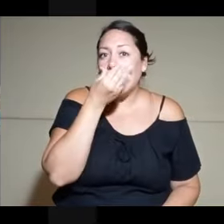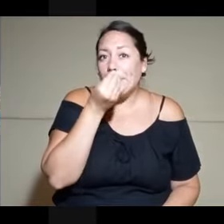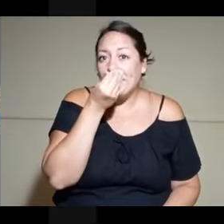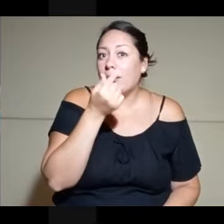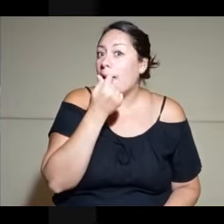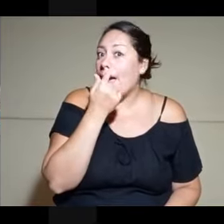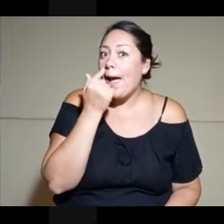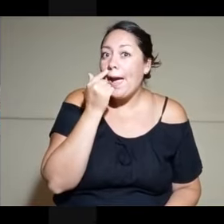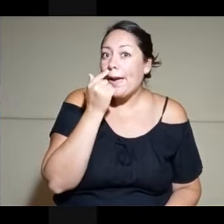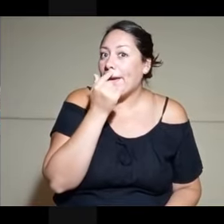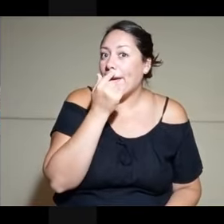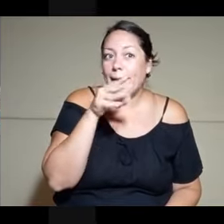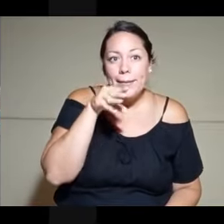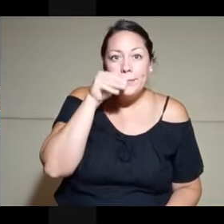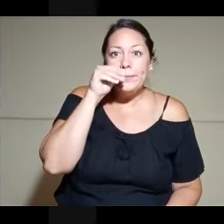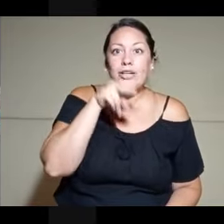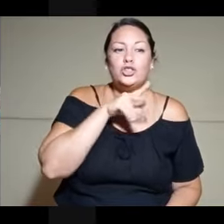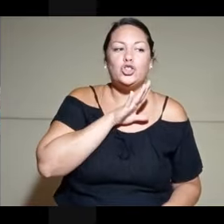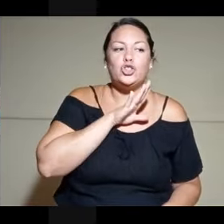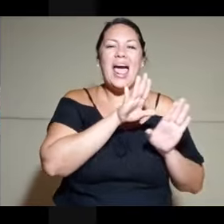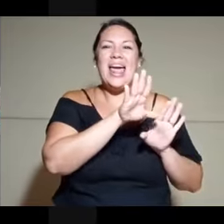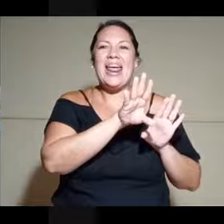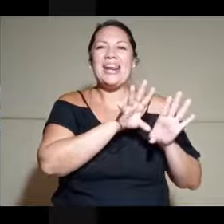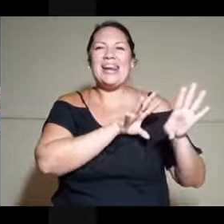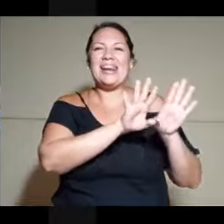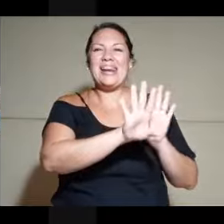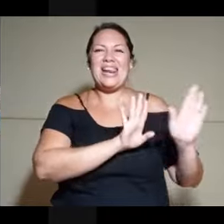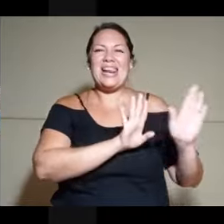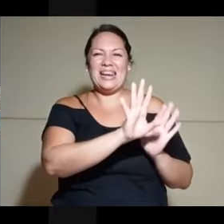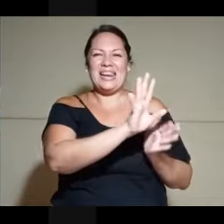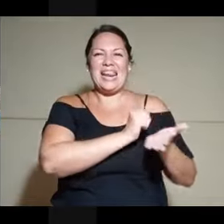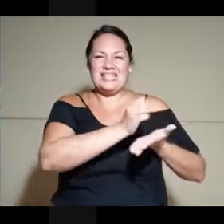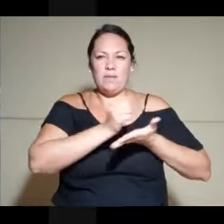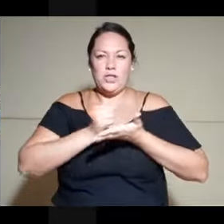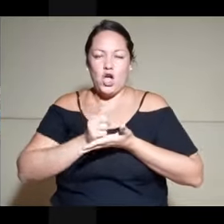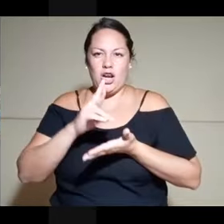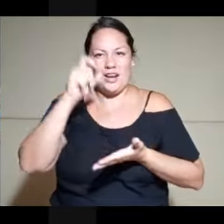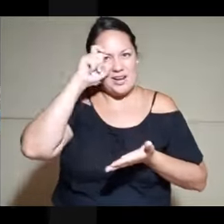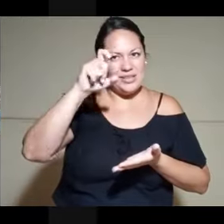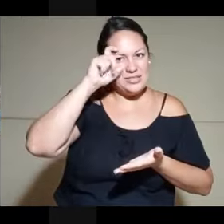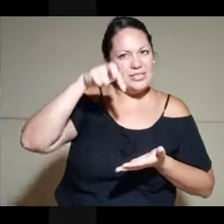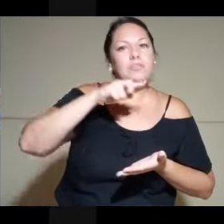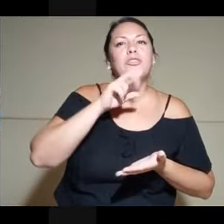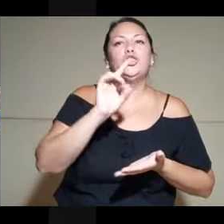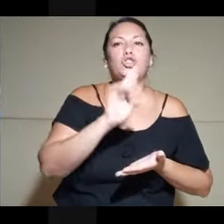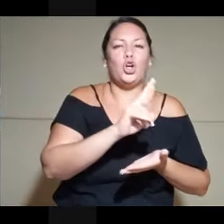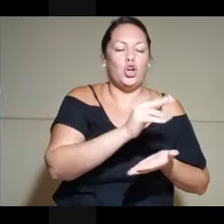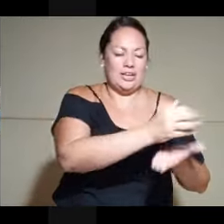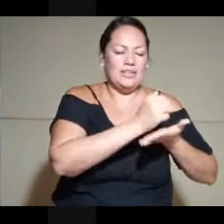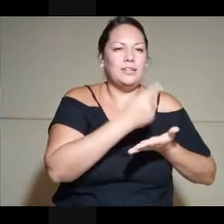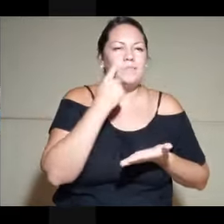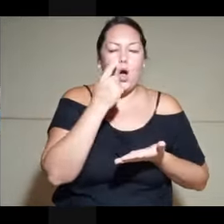nervio olfatorio es el que nos permite la olfacción y nace en la mucosa de la nariz. Ahí nace. Nosotros ahí tenemos